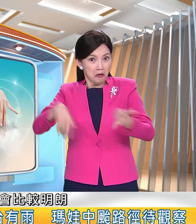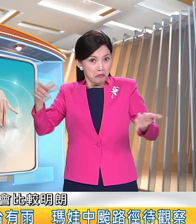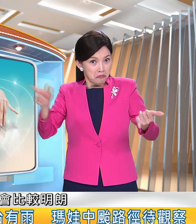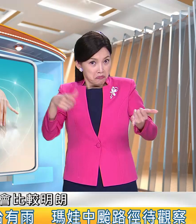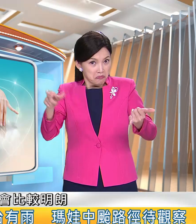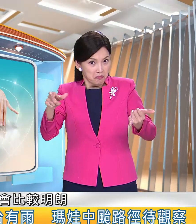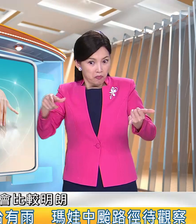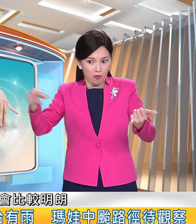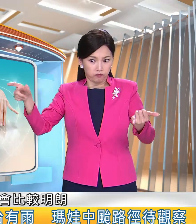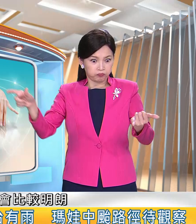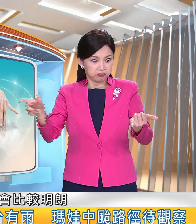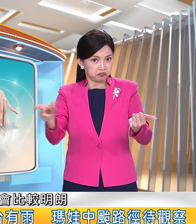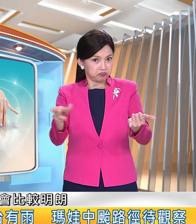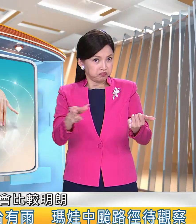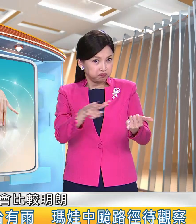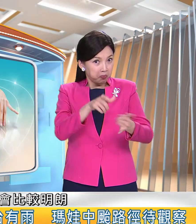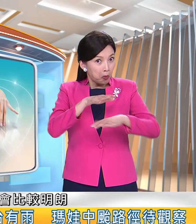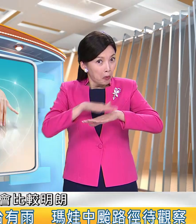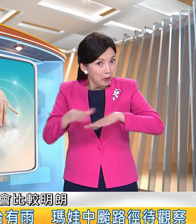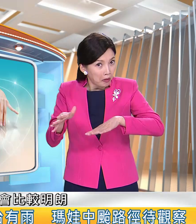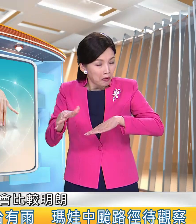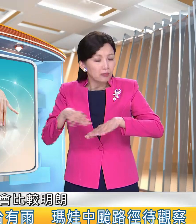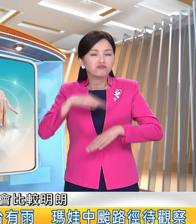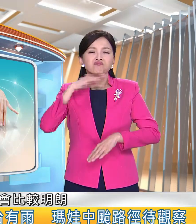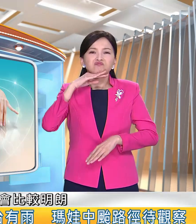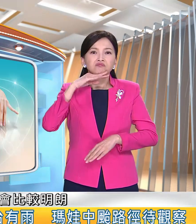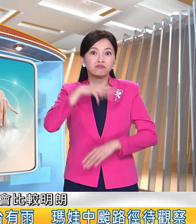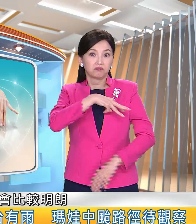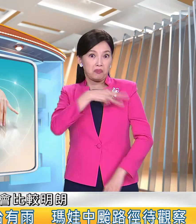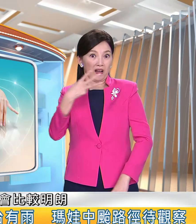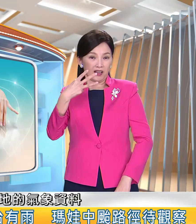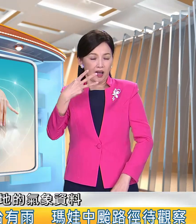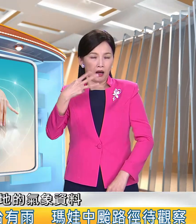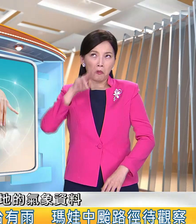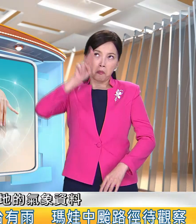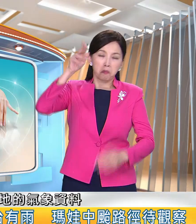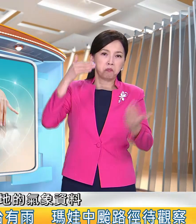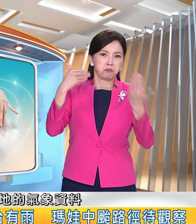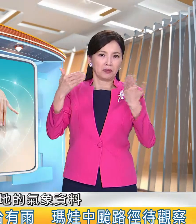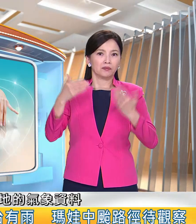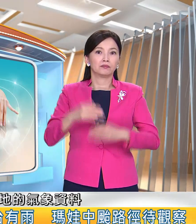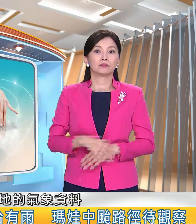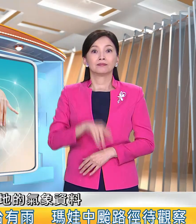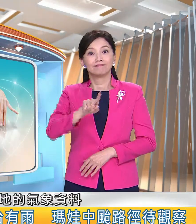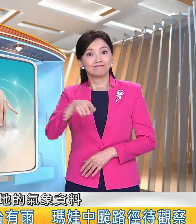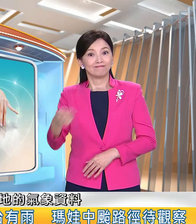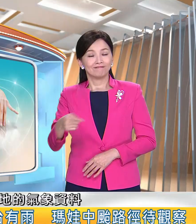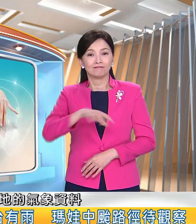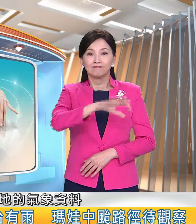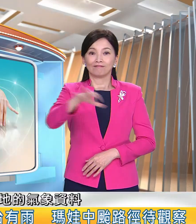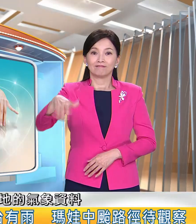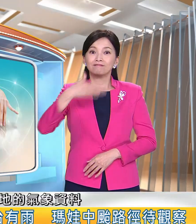才会比较明朗。而接着就提供您各地的气象资料。